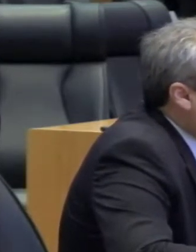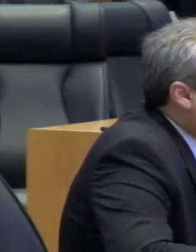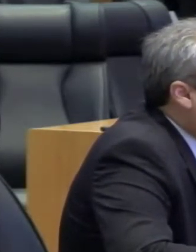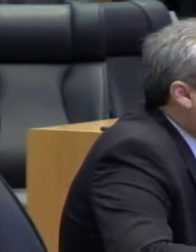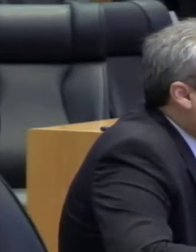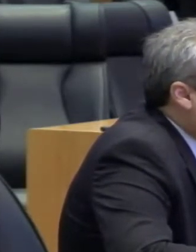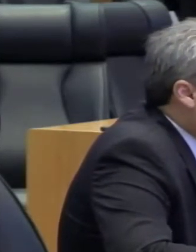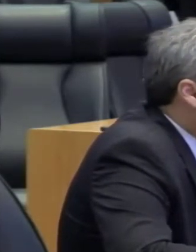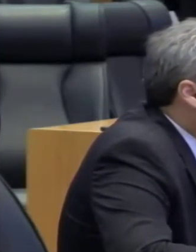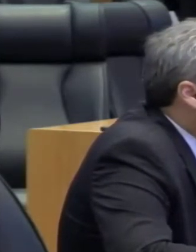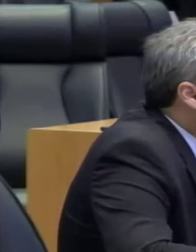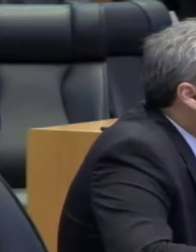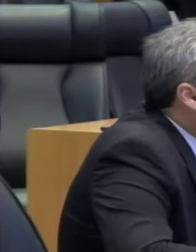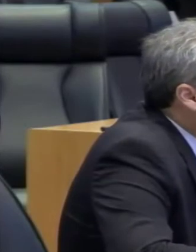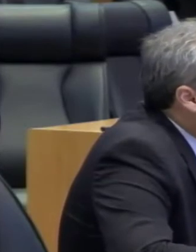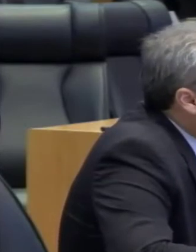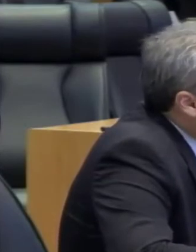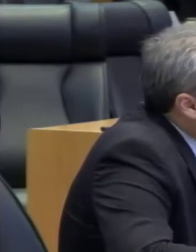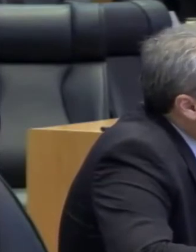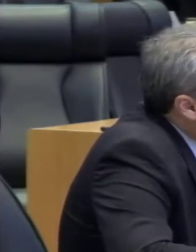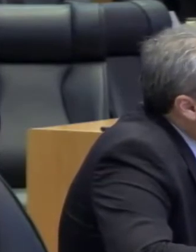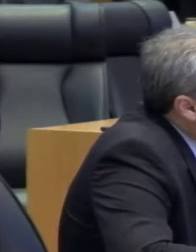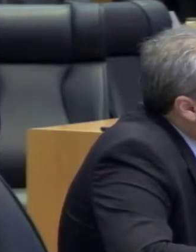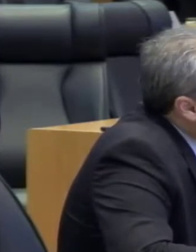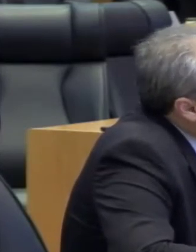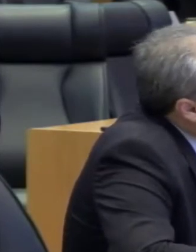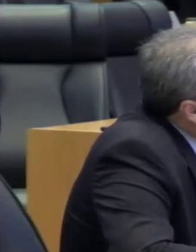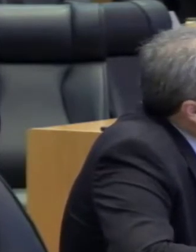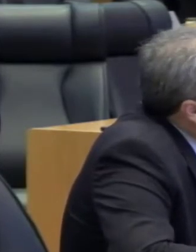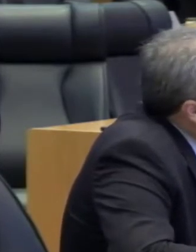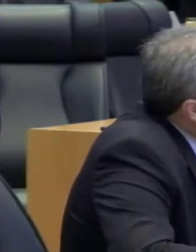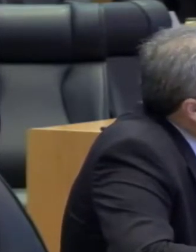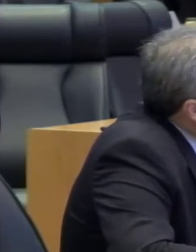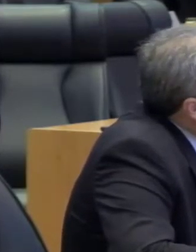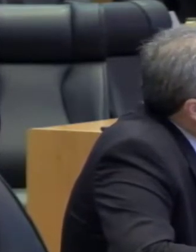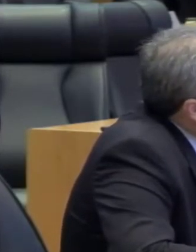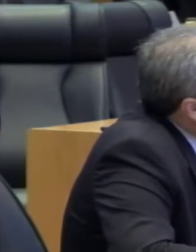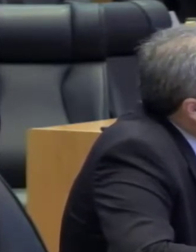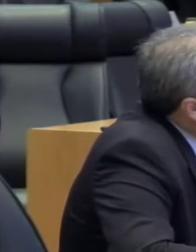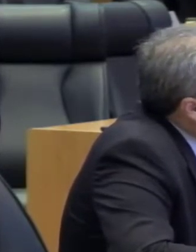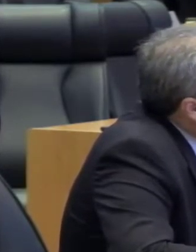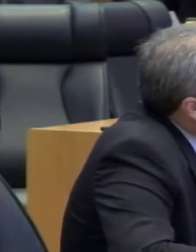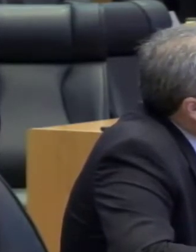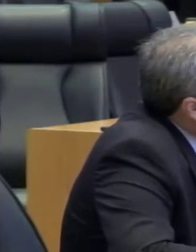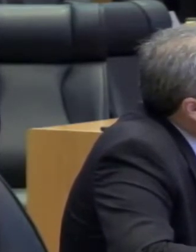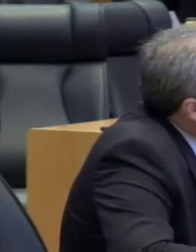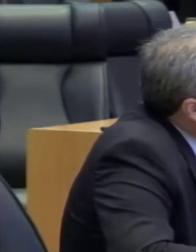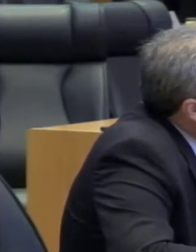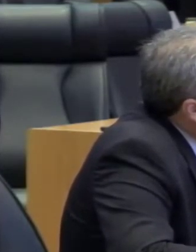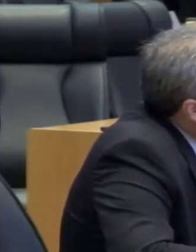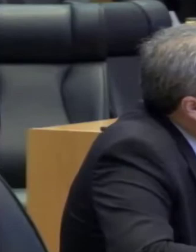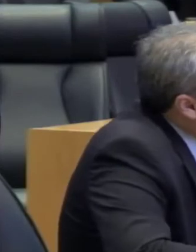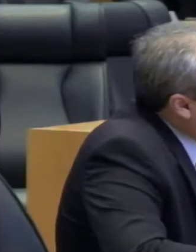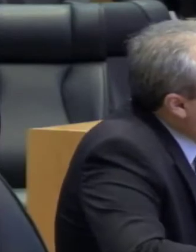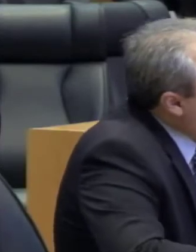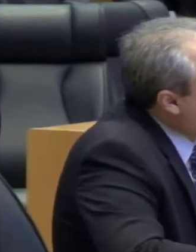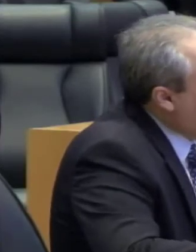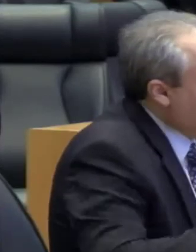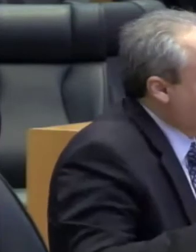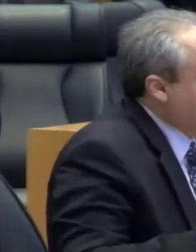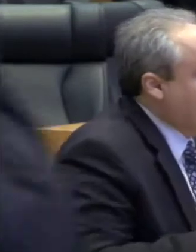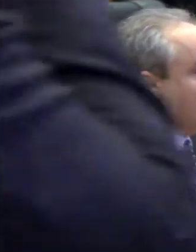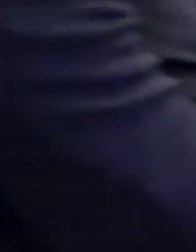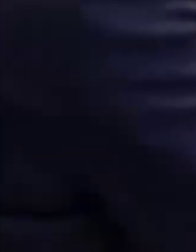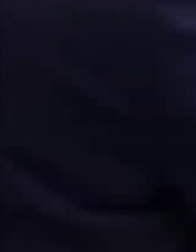Vossa Excelência. E discordo com o deputado Magno. Se não fosse algo com interesse político, deputado Bira, nós